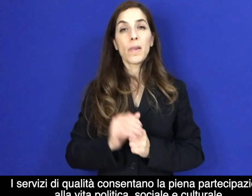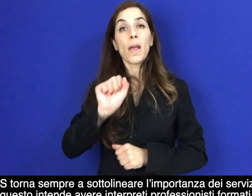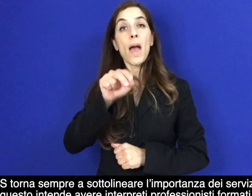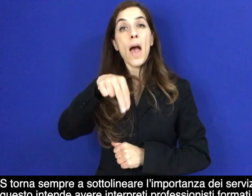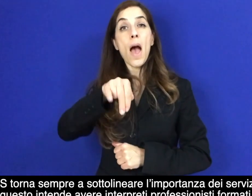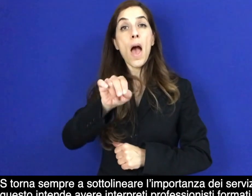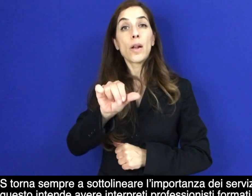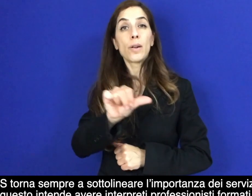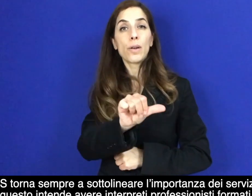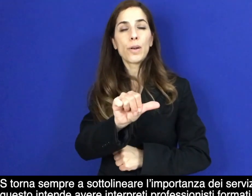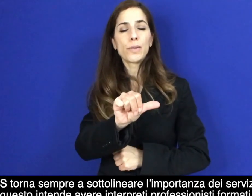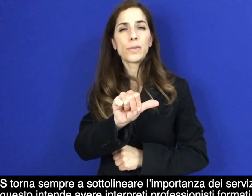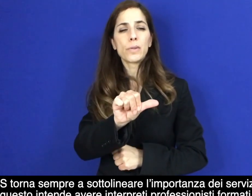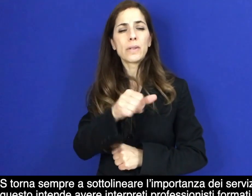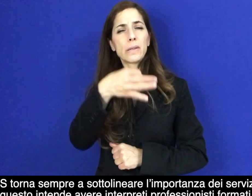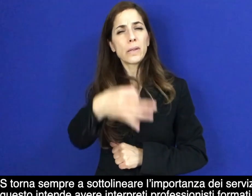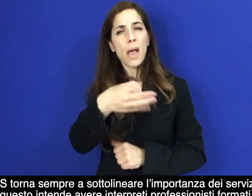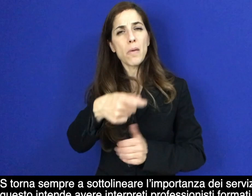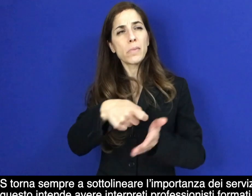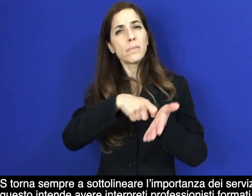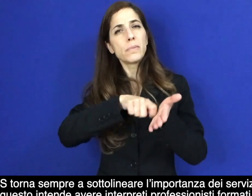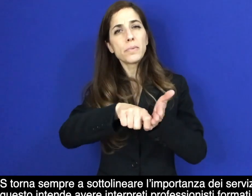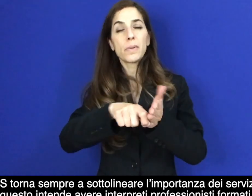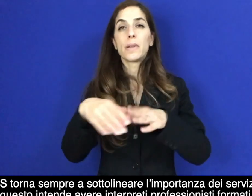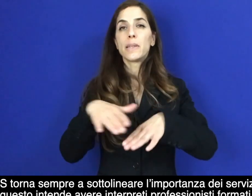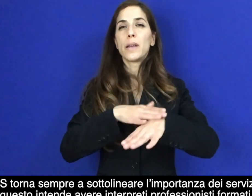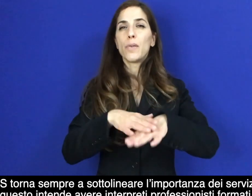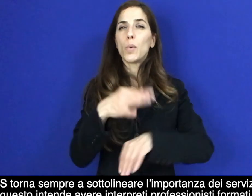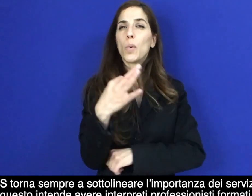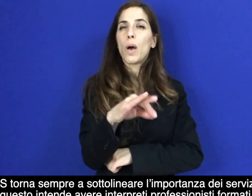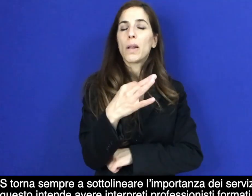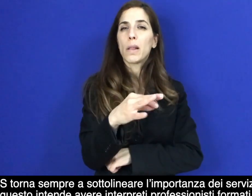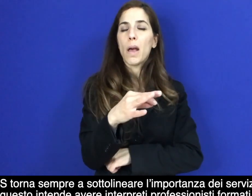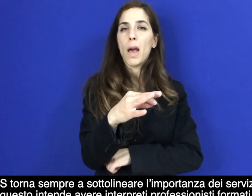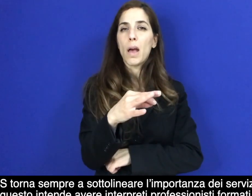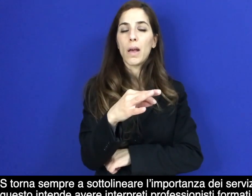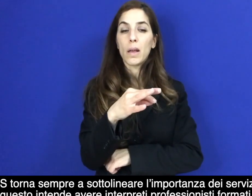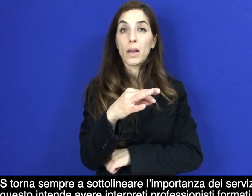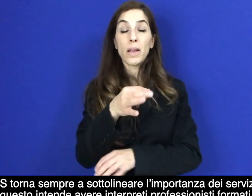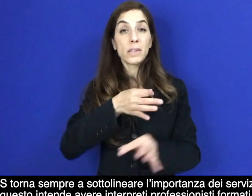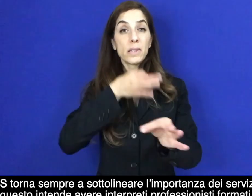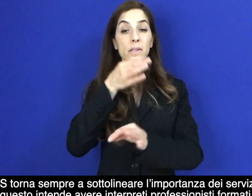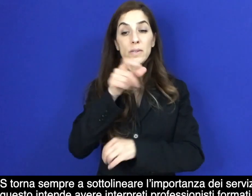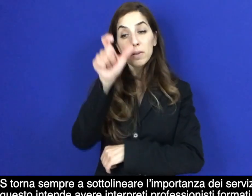ansa torna sempre a sottolineare l'importanza dei servizi di qualità e con questo intende avere